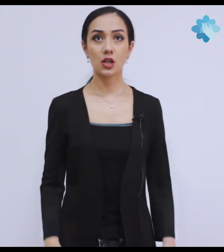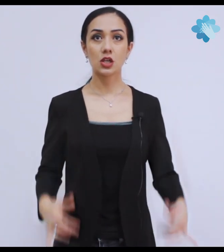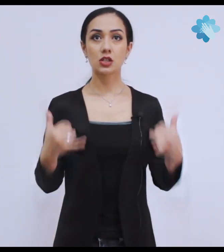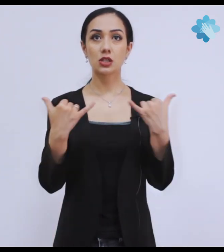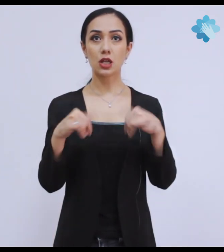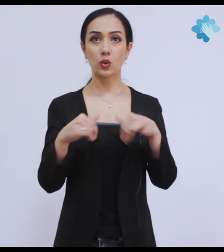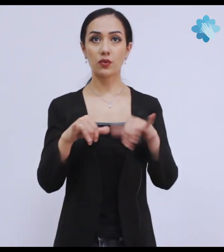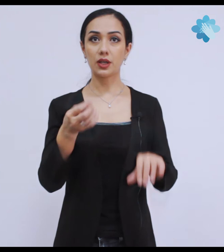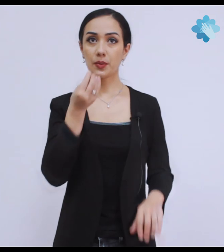столовая